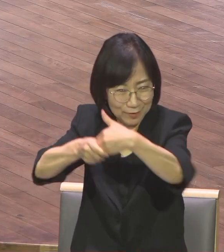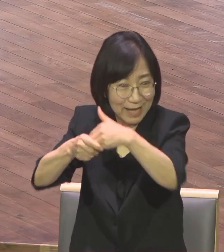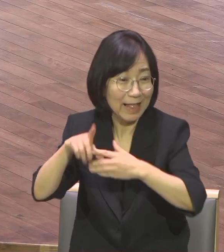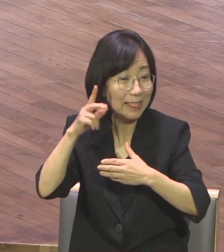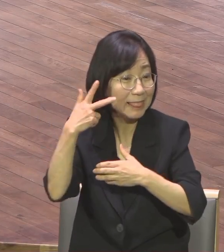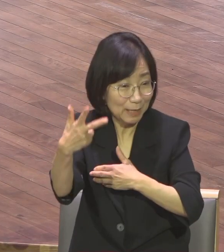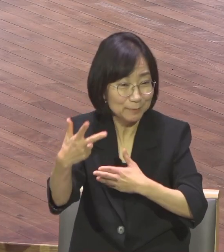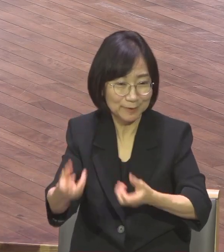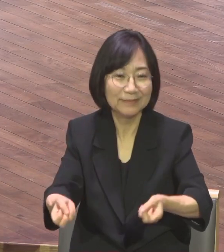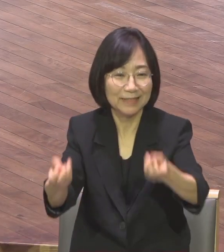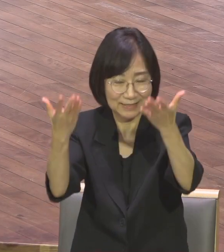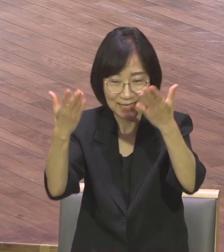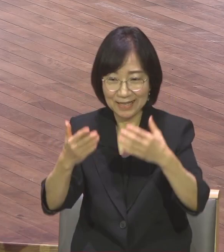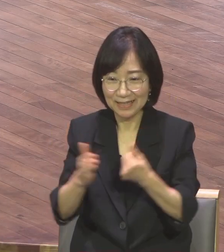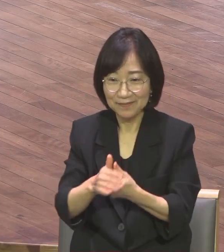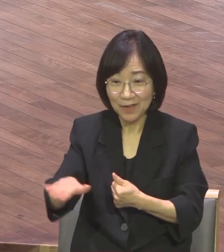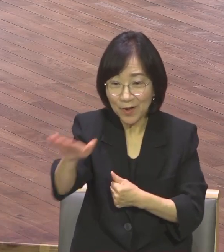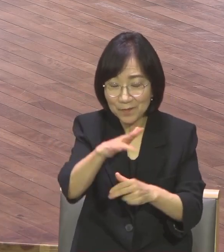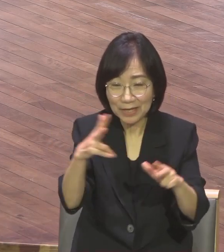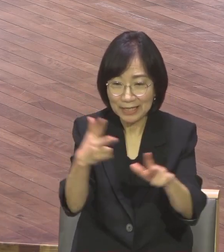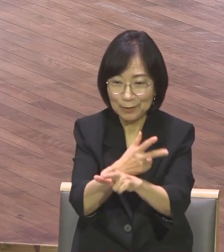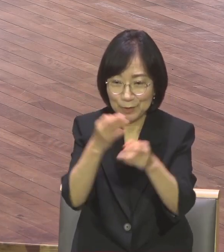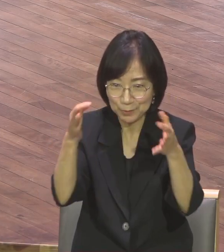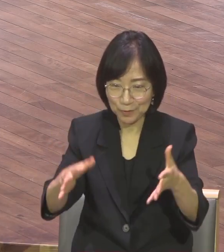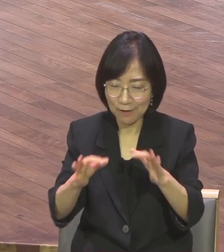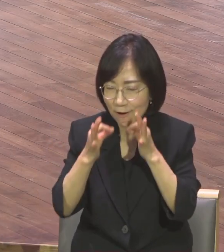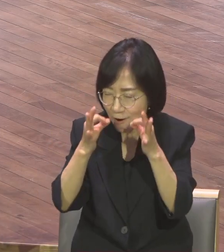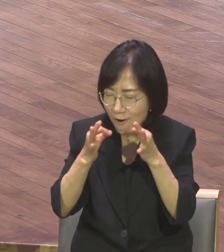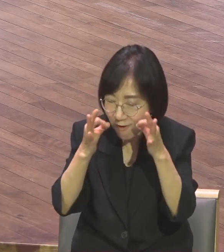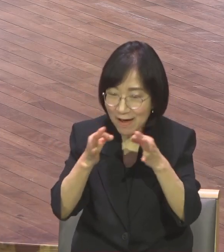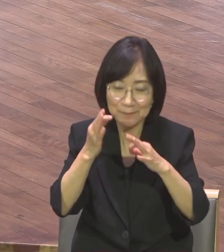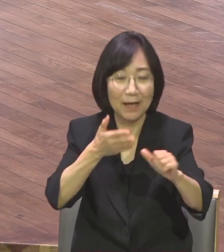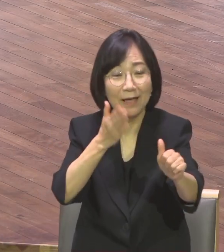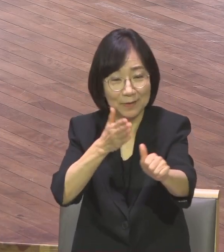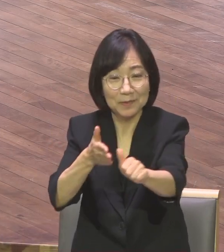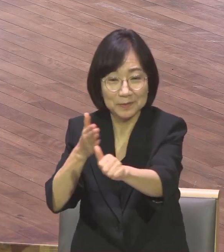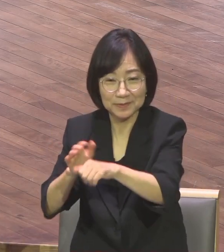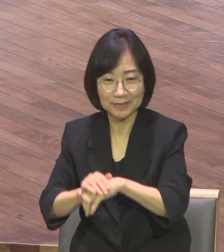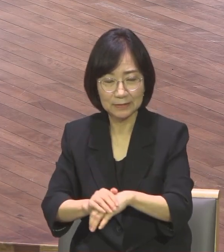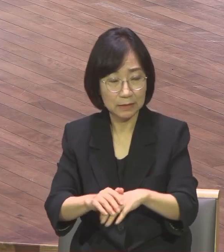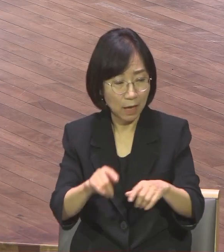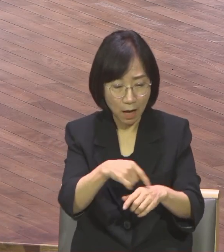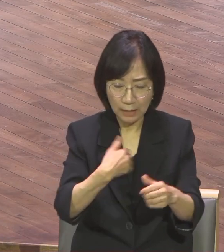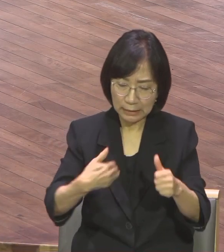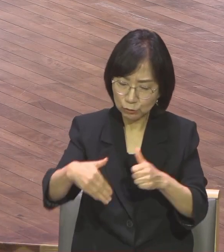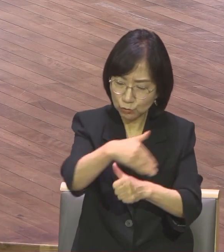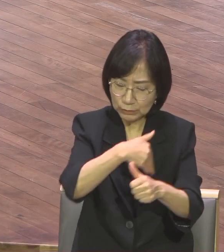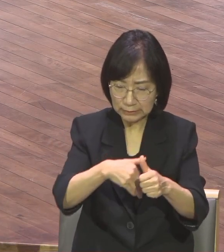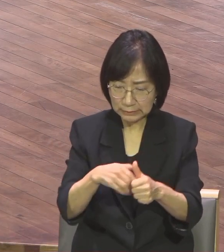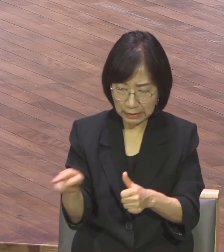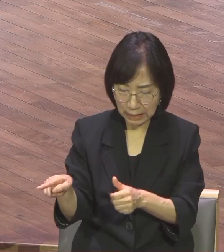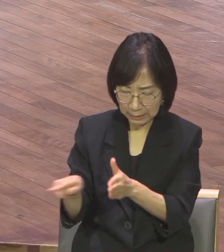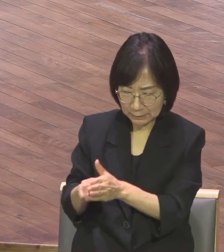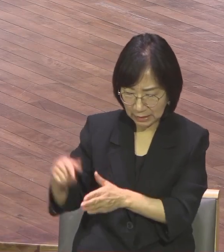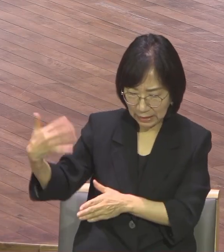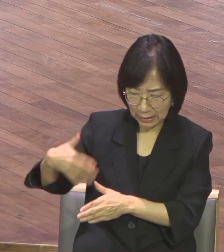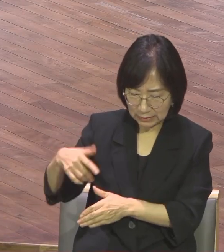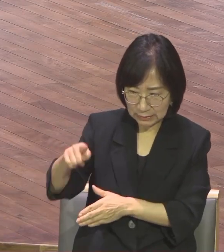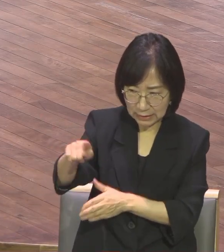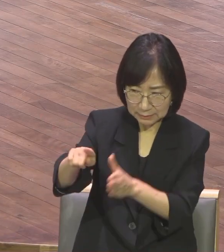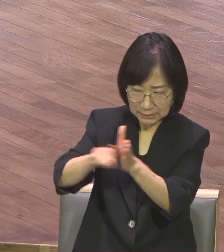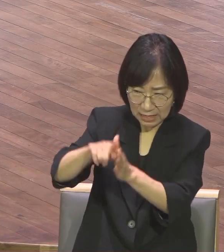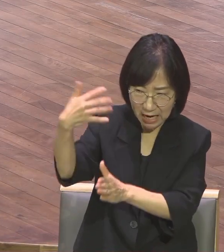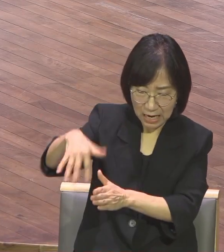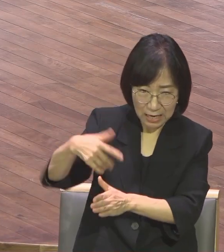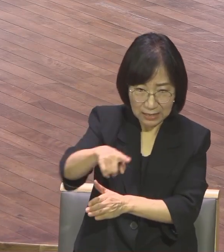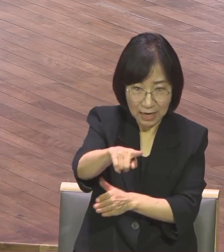주간 집중적으로 언약 도전해 보시길 바랍니다. 현장의 불신용은 내 주위의 불신용은 늘 만나는 직장인,